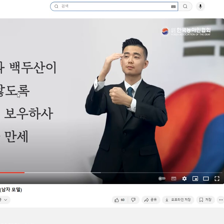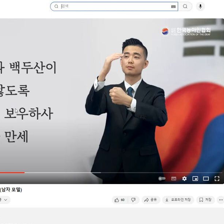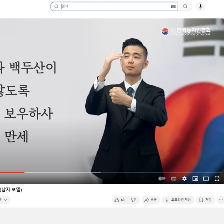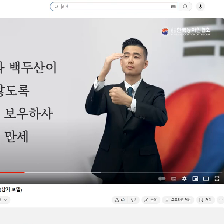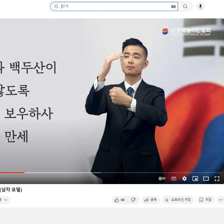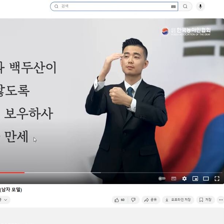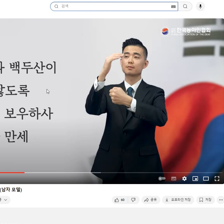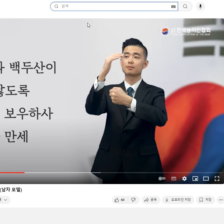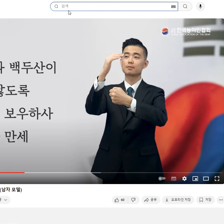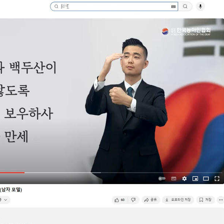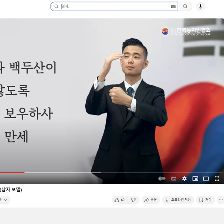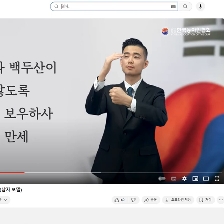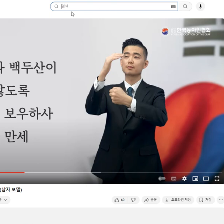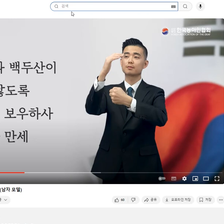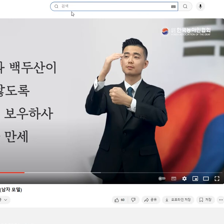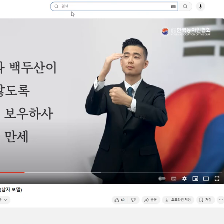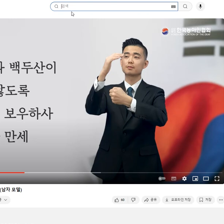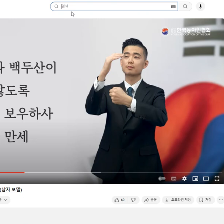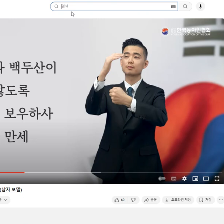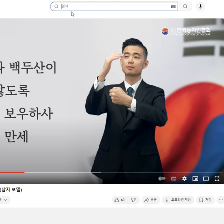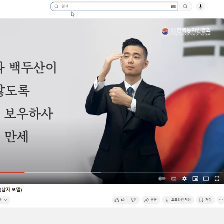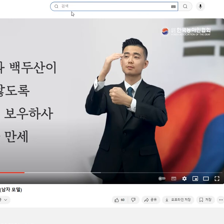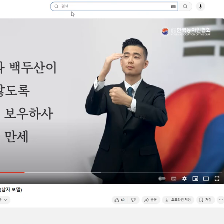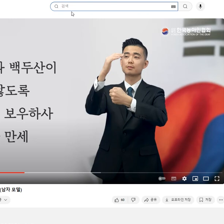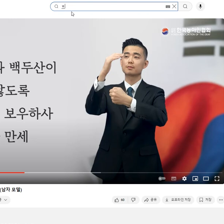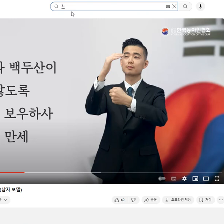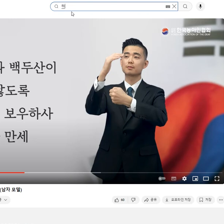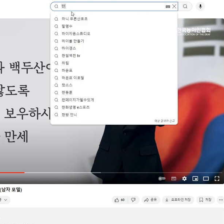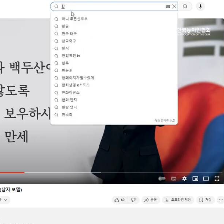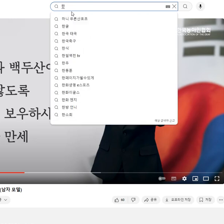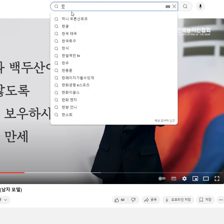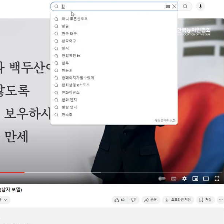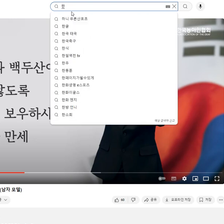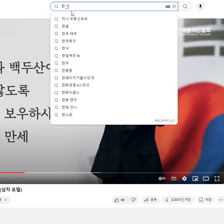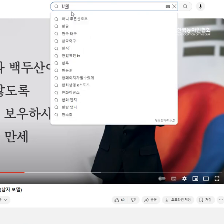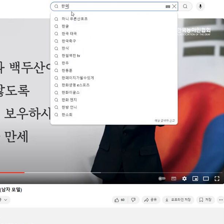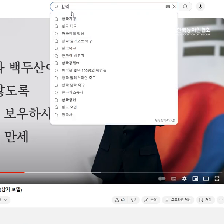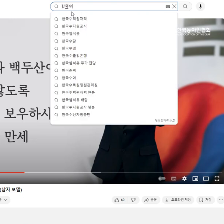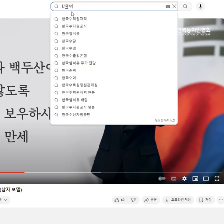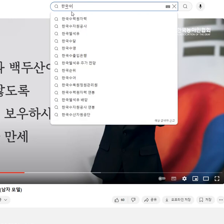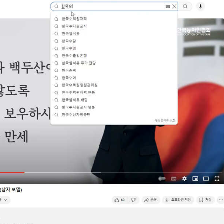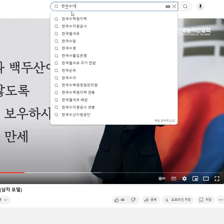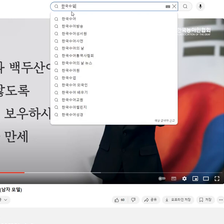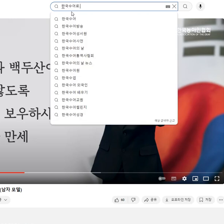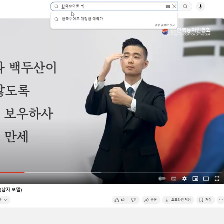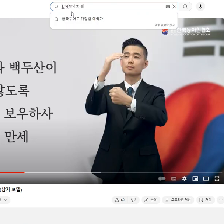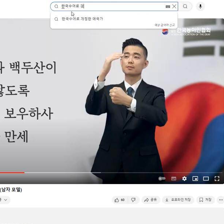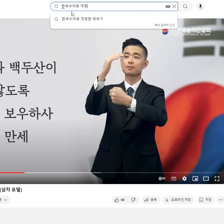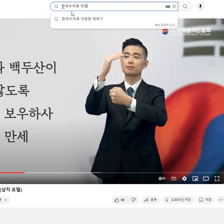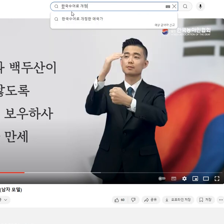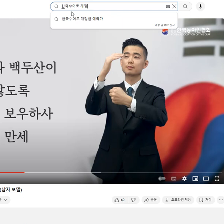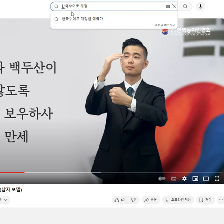다음에 2절, 4절 이 순서대로 바꾸셨거든요. 의미상 좀 이해가 훨씬